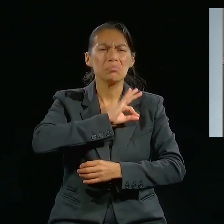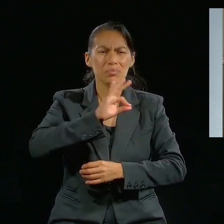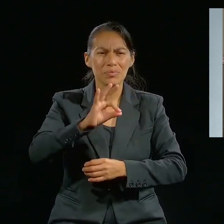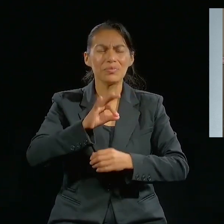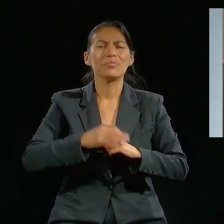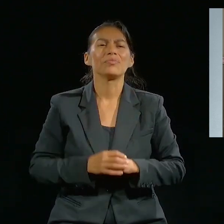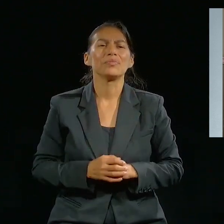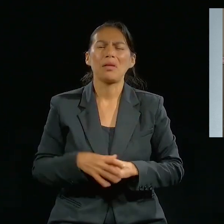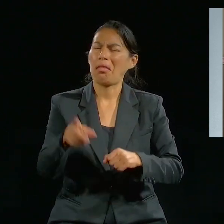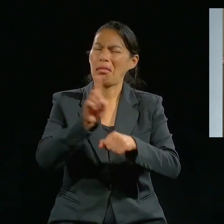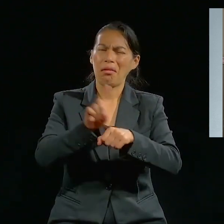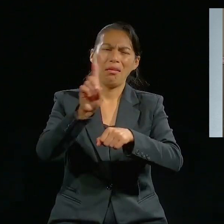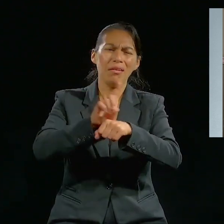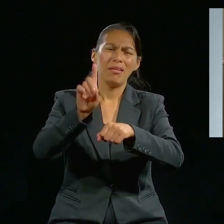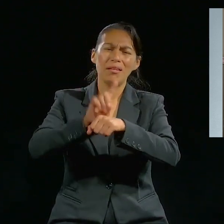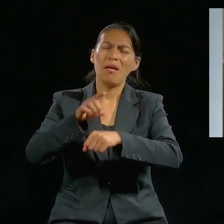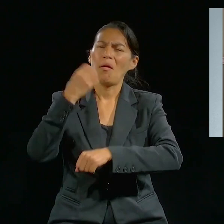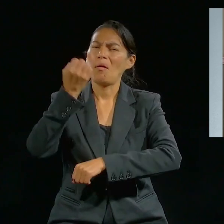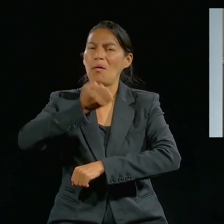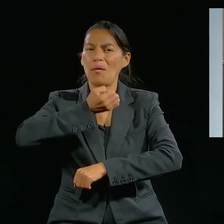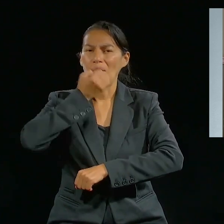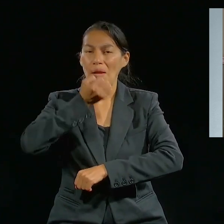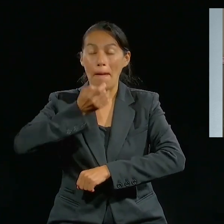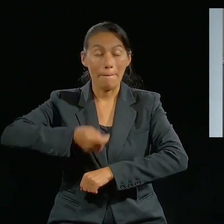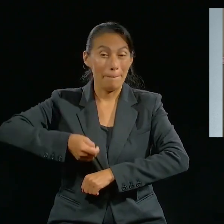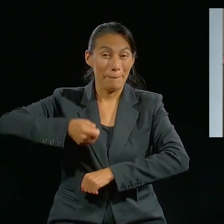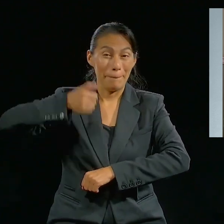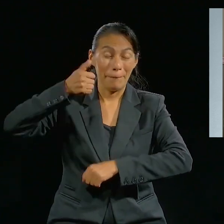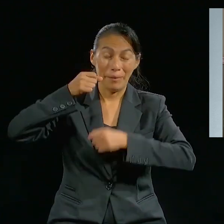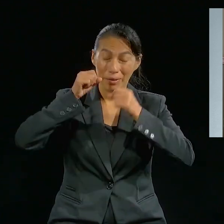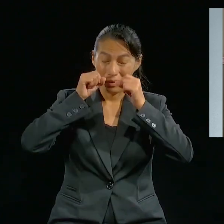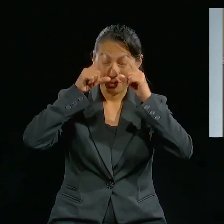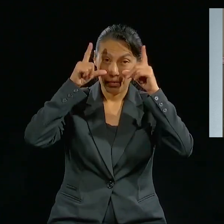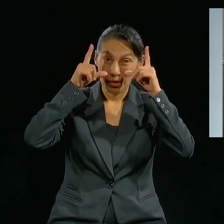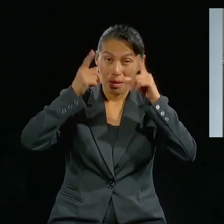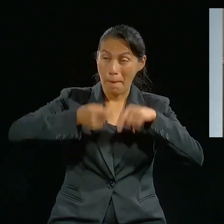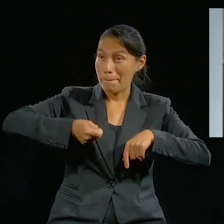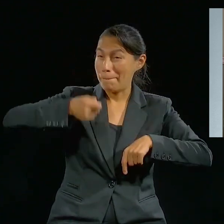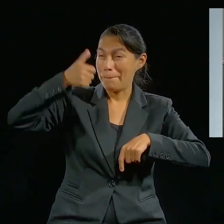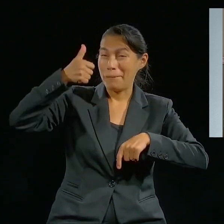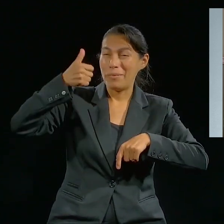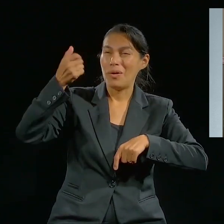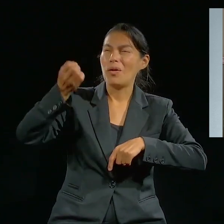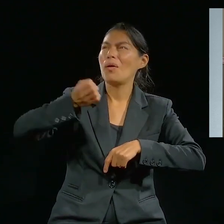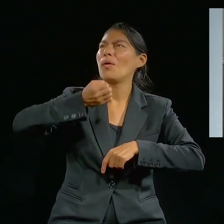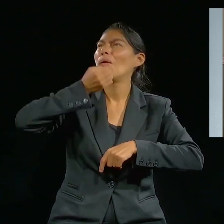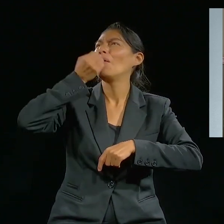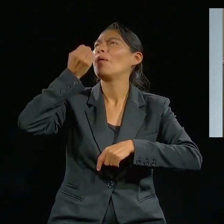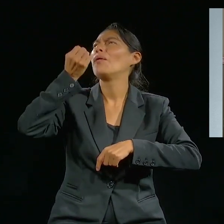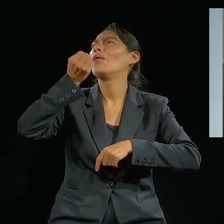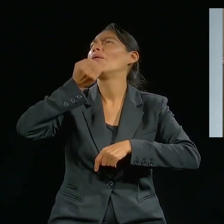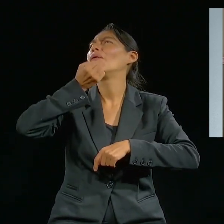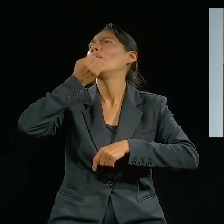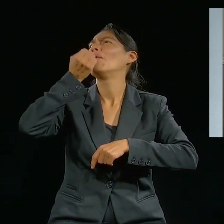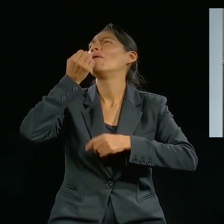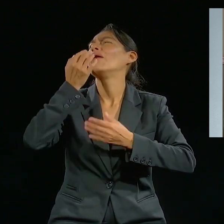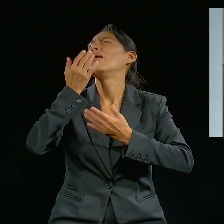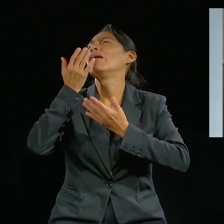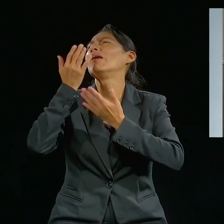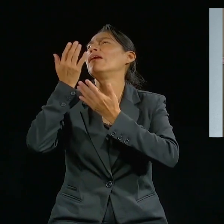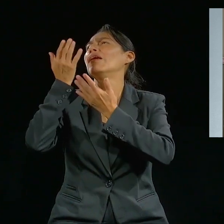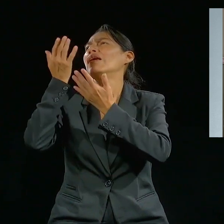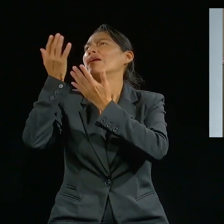todos los días lo primero al despertar es elevar nuestra